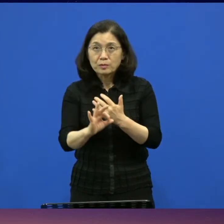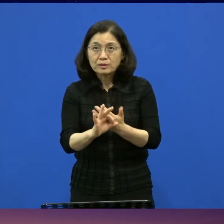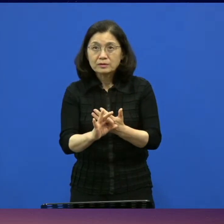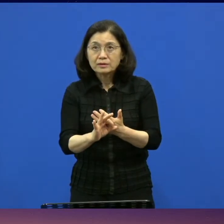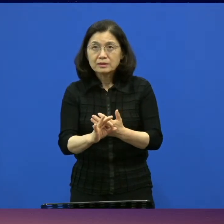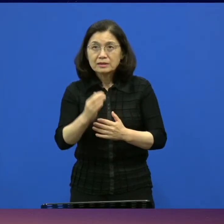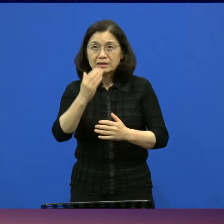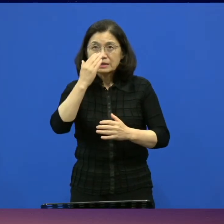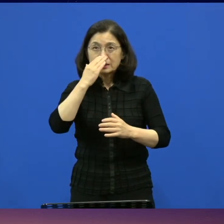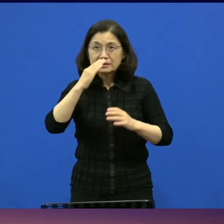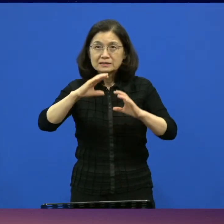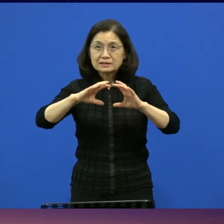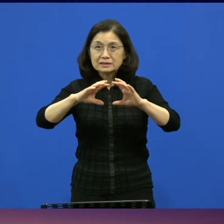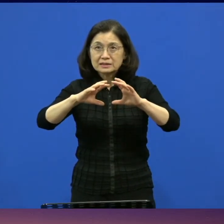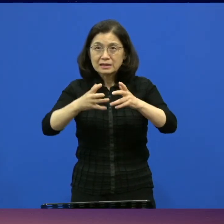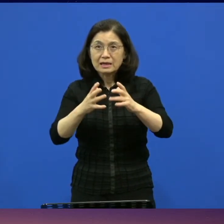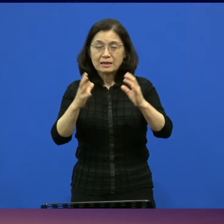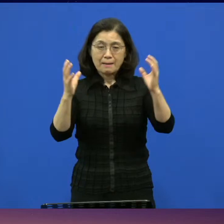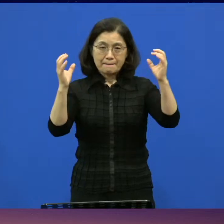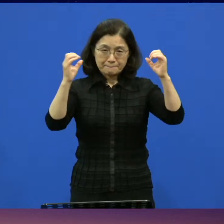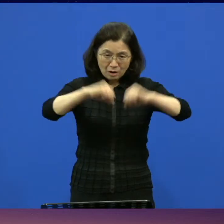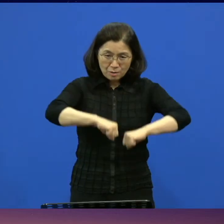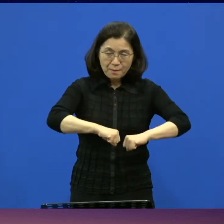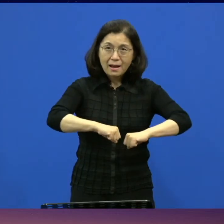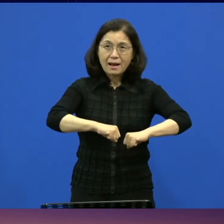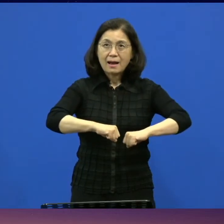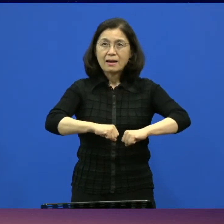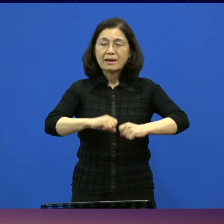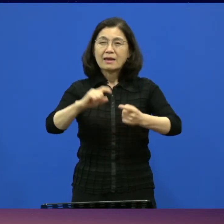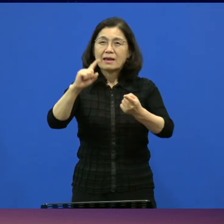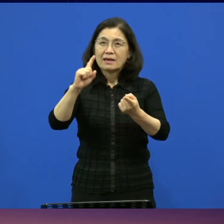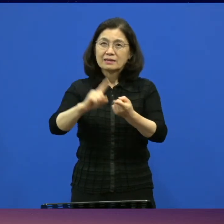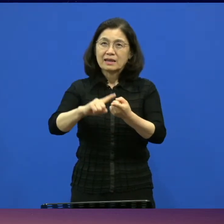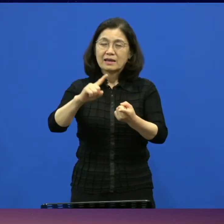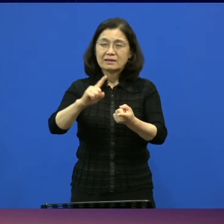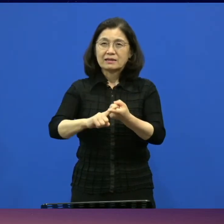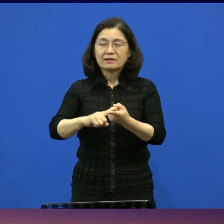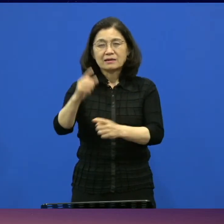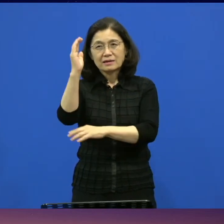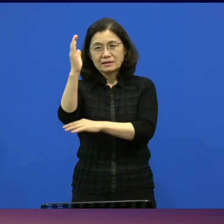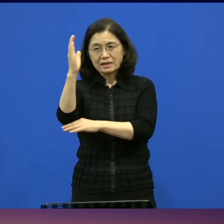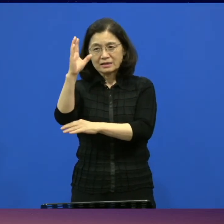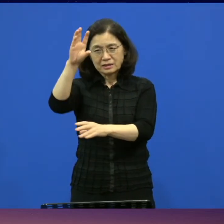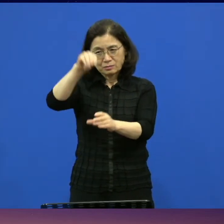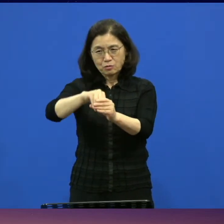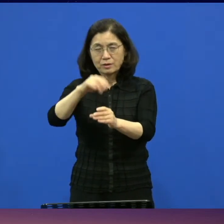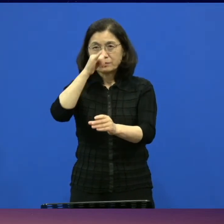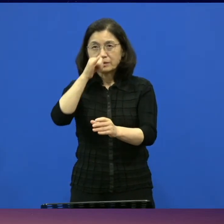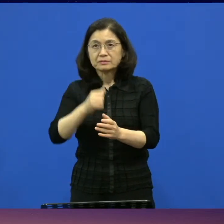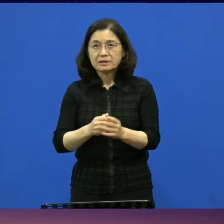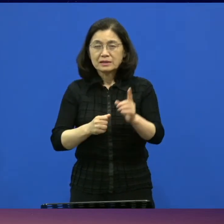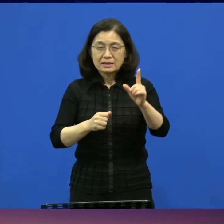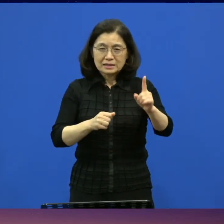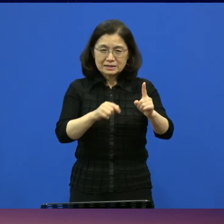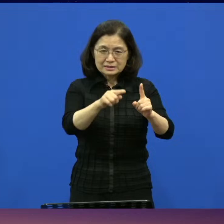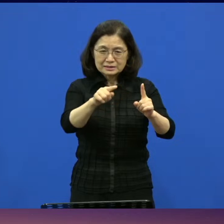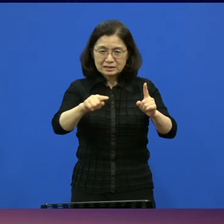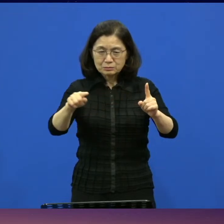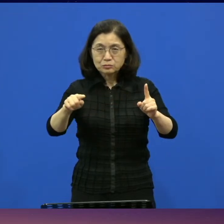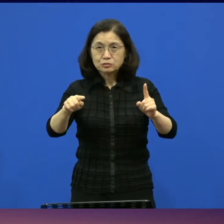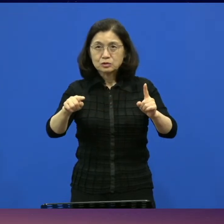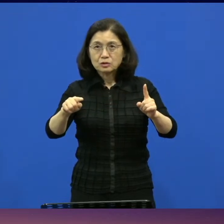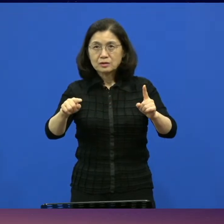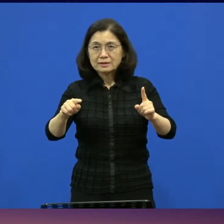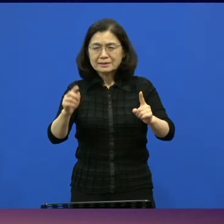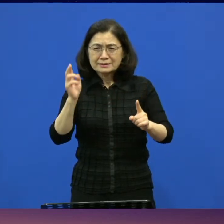이스라엘의 예루살렘의 멸망 이런 얘기들을 해요. 그래서 1장부터 보면 굉장히 심각한 얘기들이